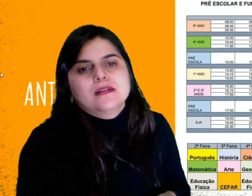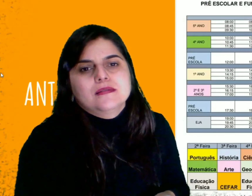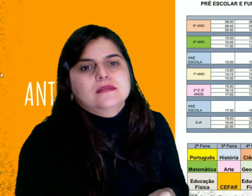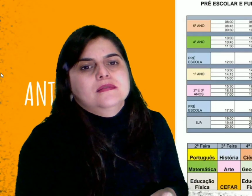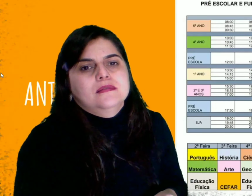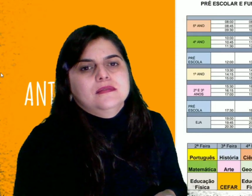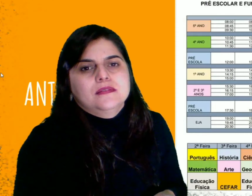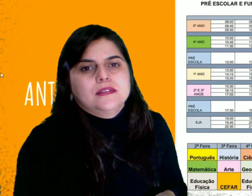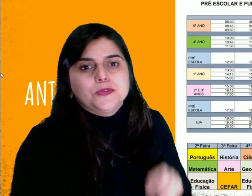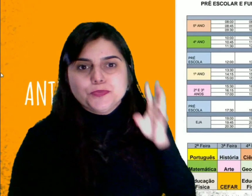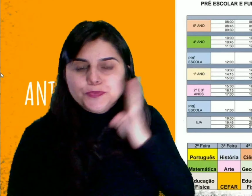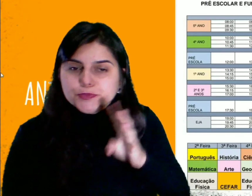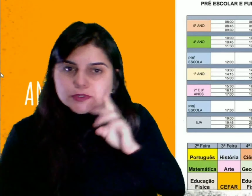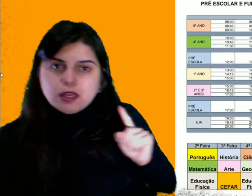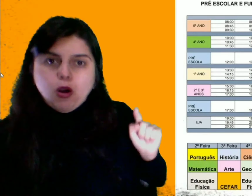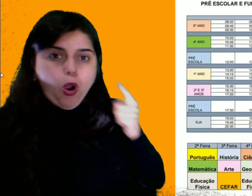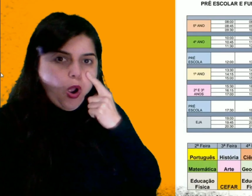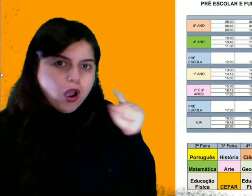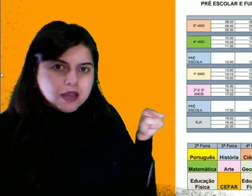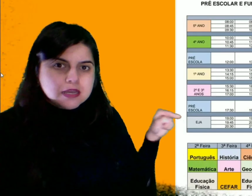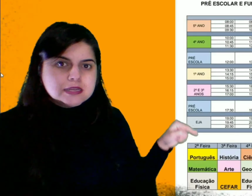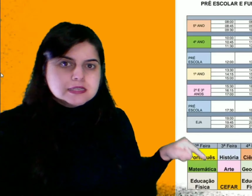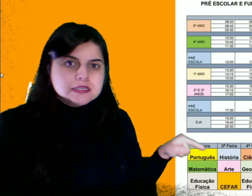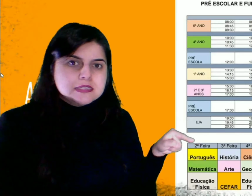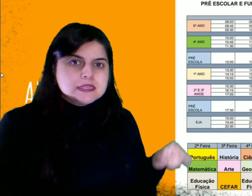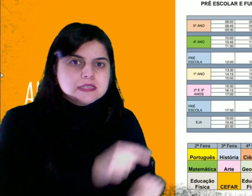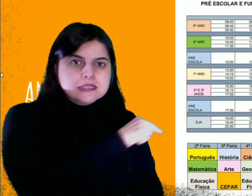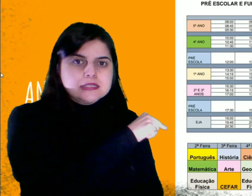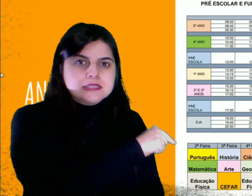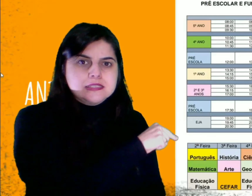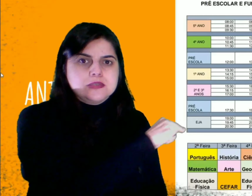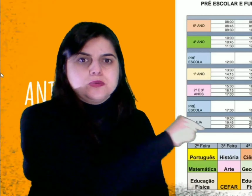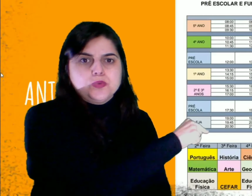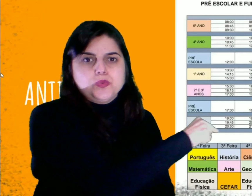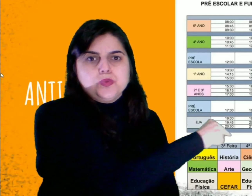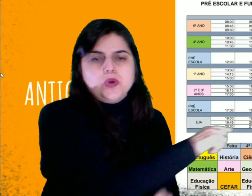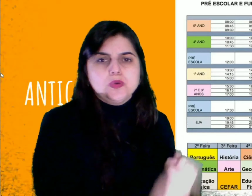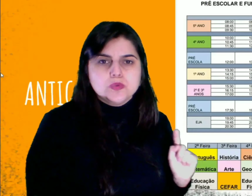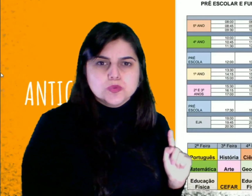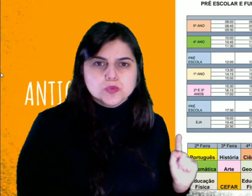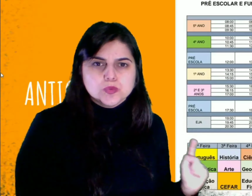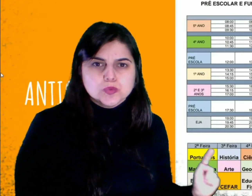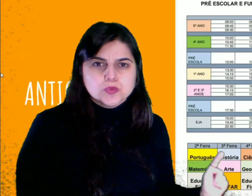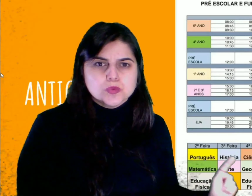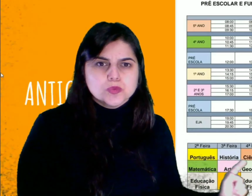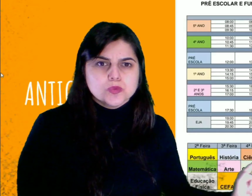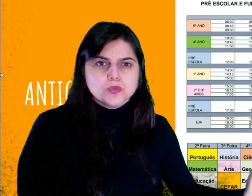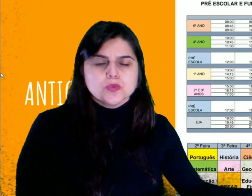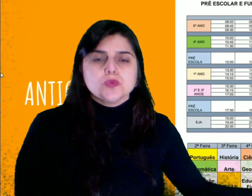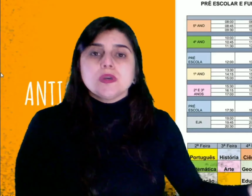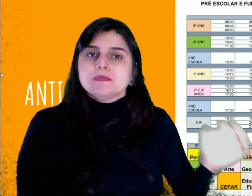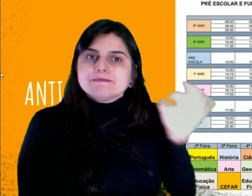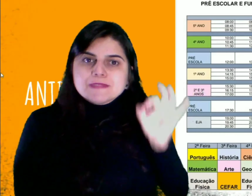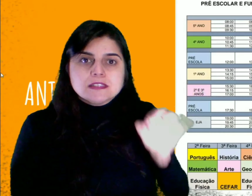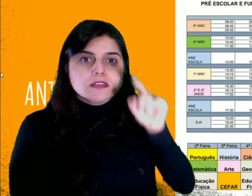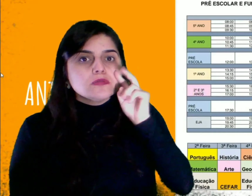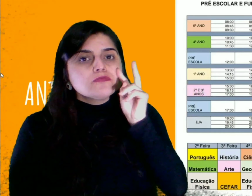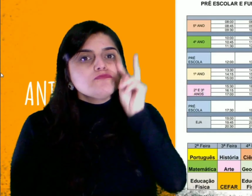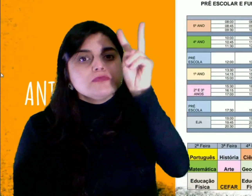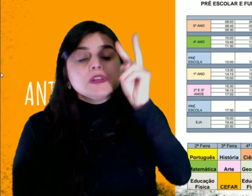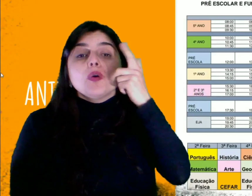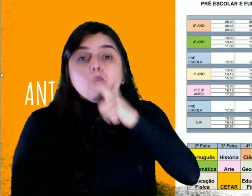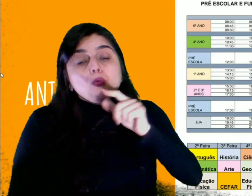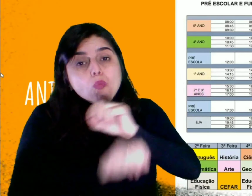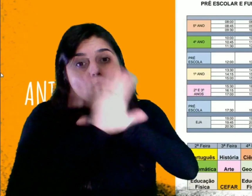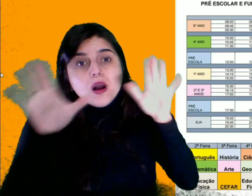horária. Eu achei bem bacana porque ele tem ali certinho segunda, terça, quarta, quinta e sexta, né? Todas as disciplinas